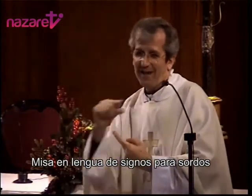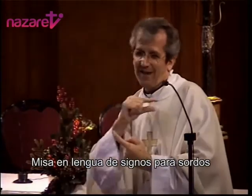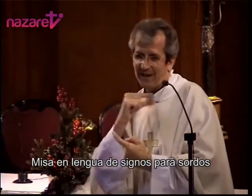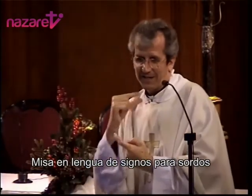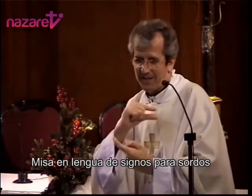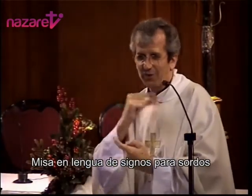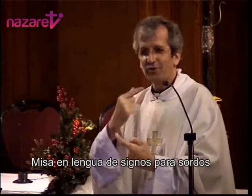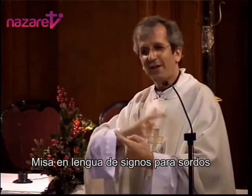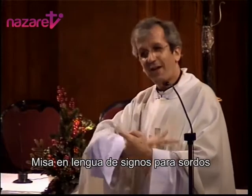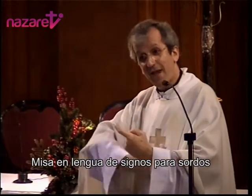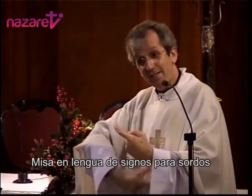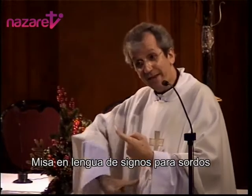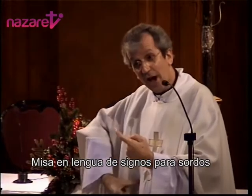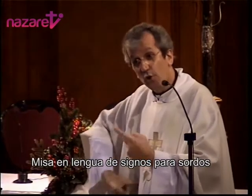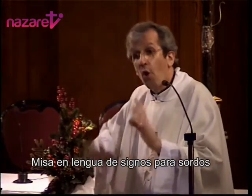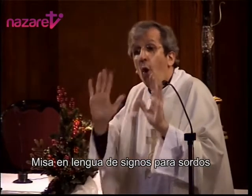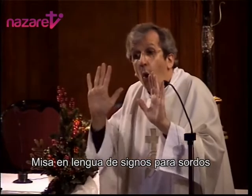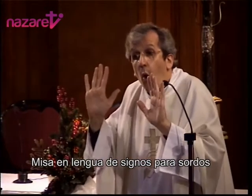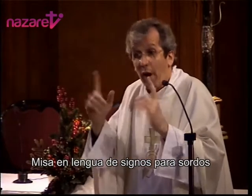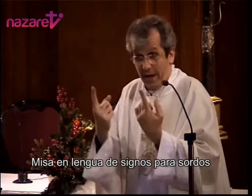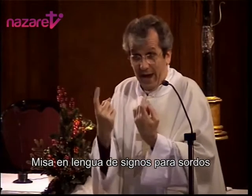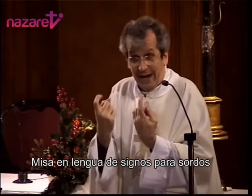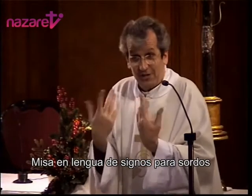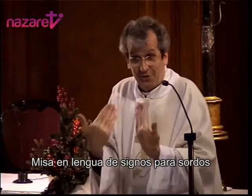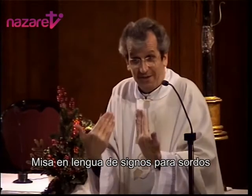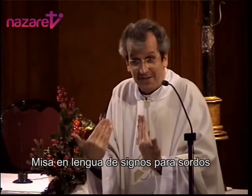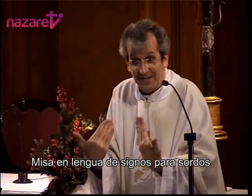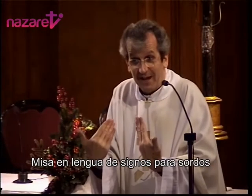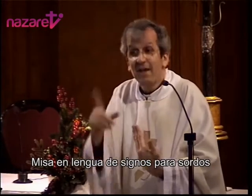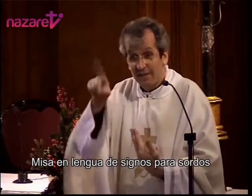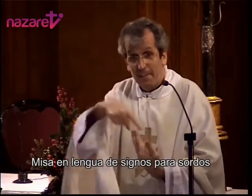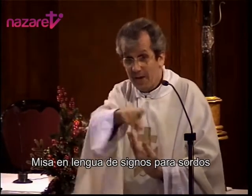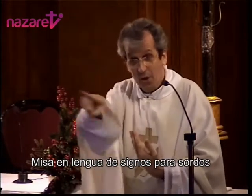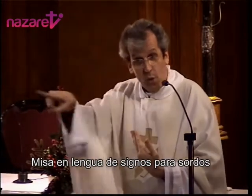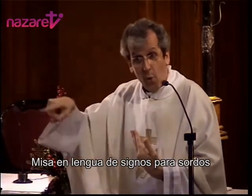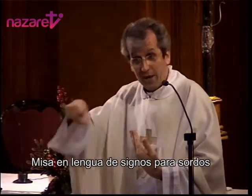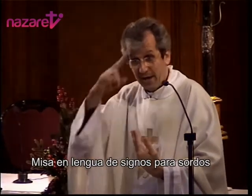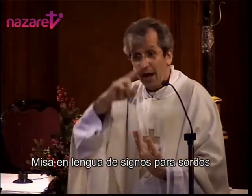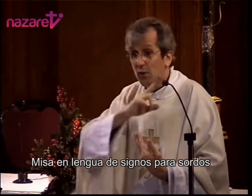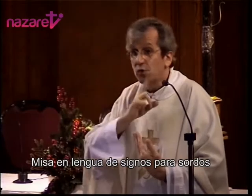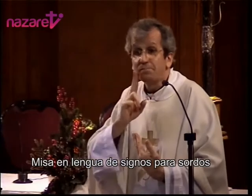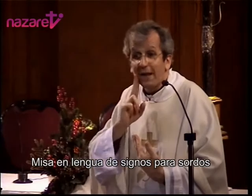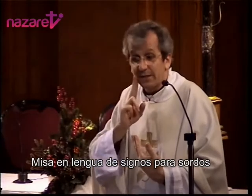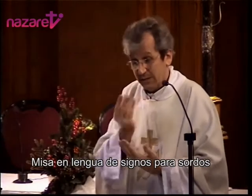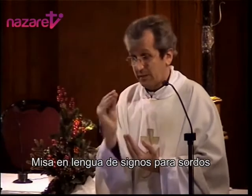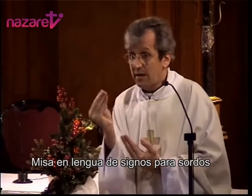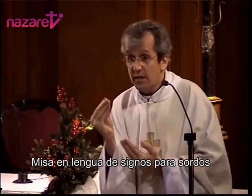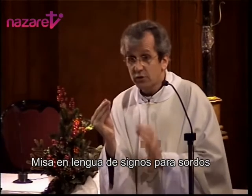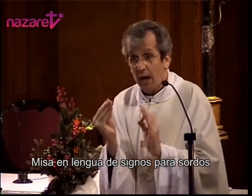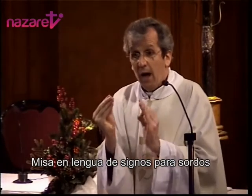el sacerdote, el diácono, o en caso de necesidad también cualquiera, los padres, si el niño está a